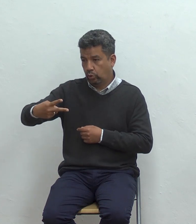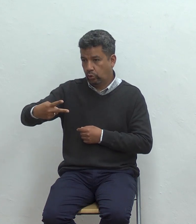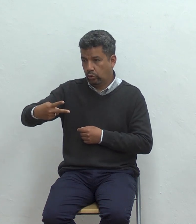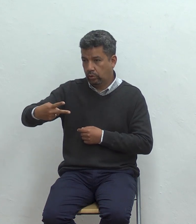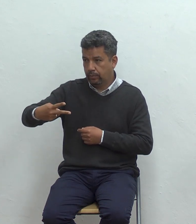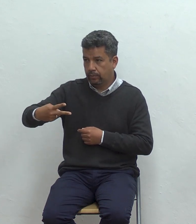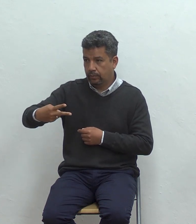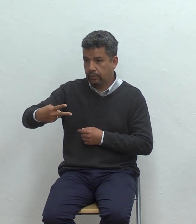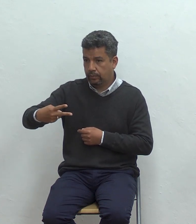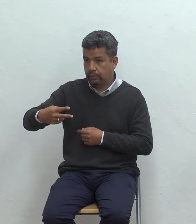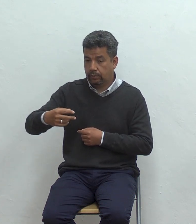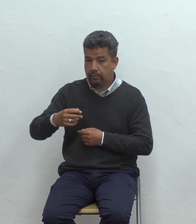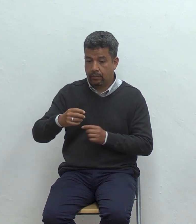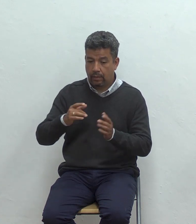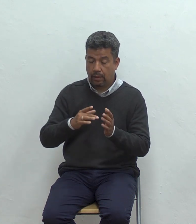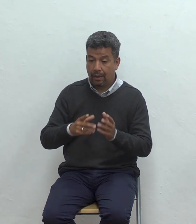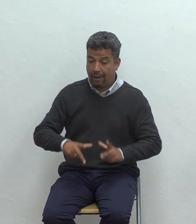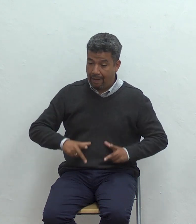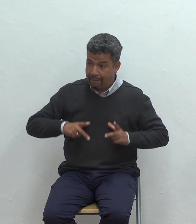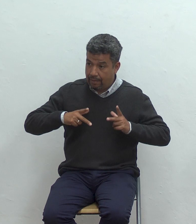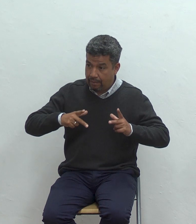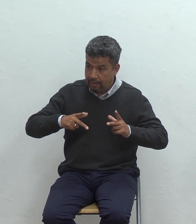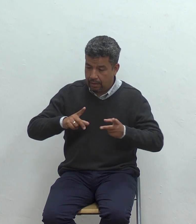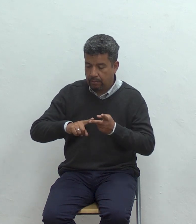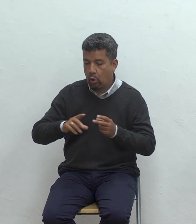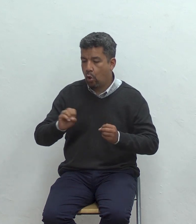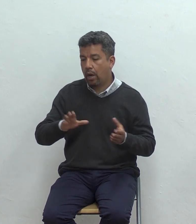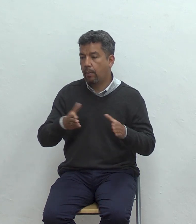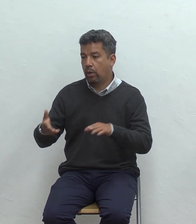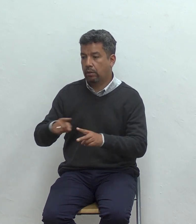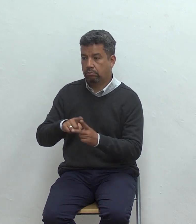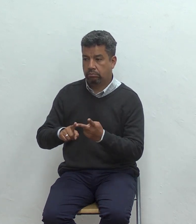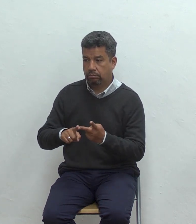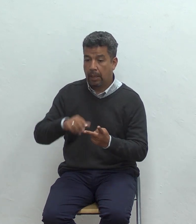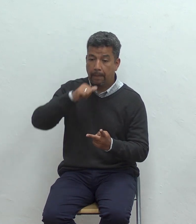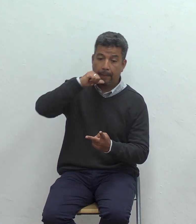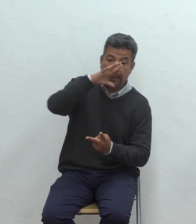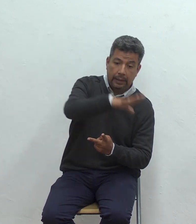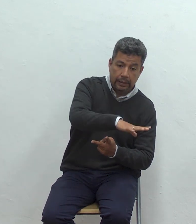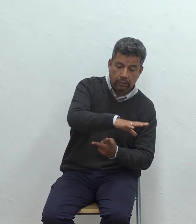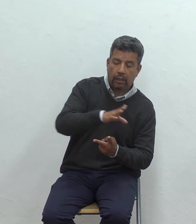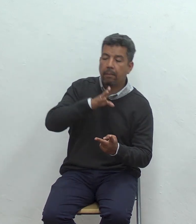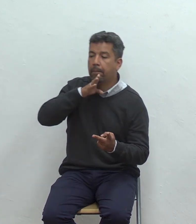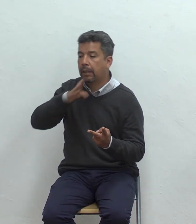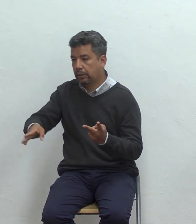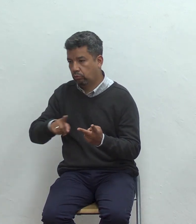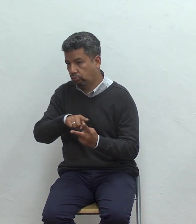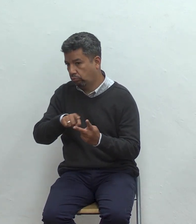opciones. Dice la vida y la muerte. La bendición y la